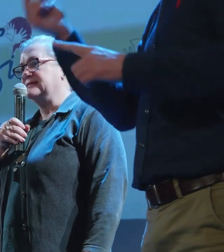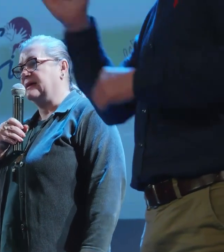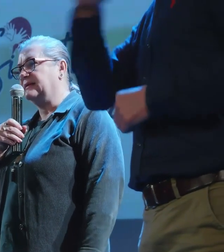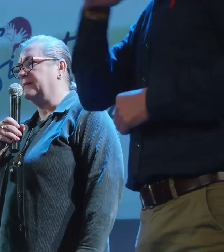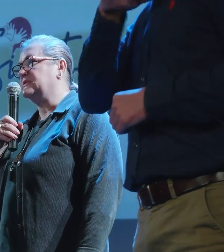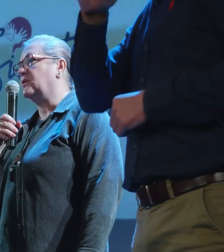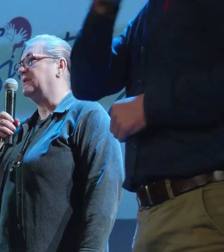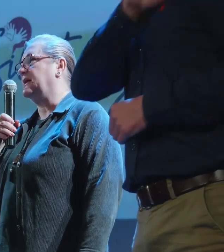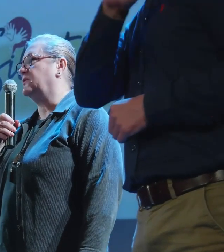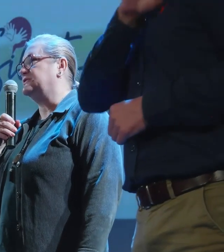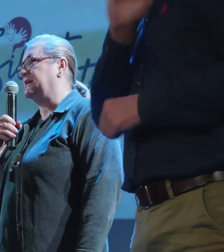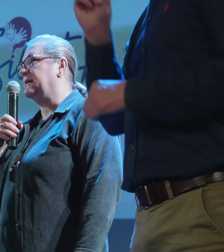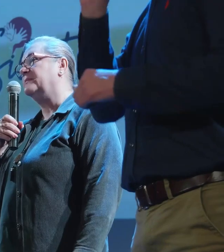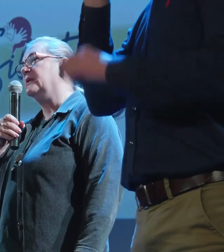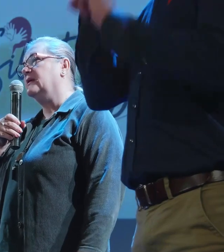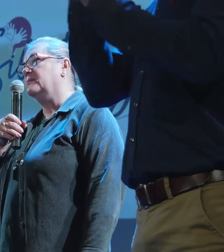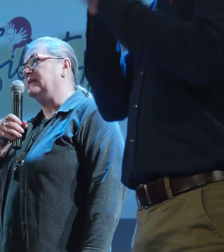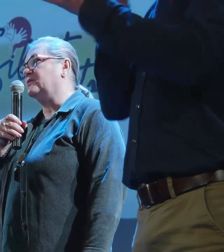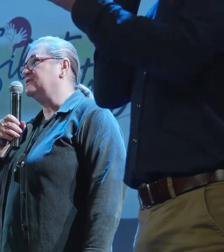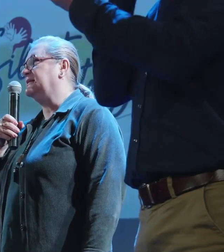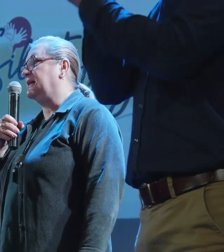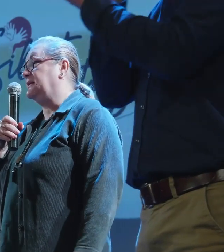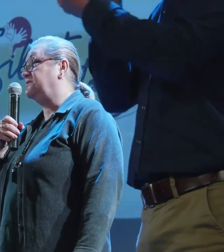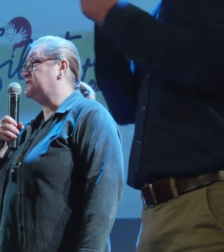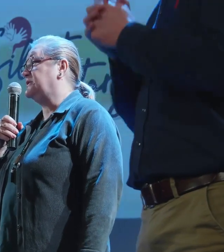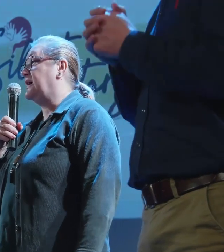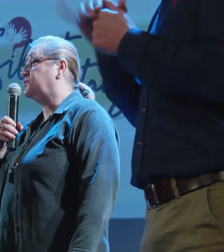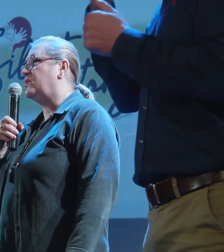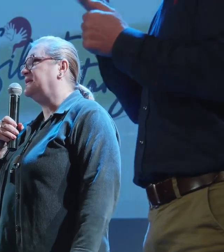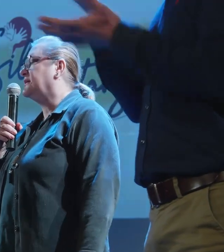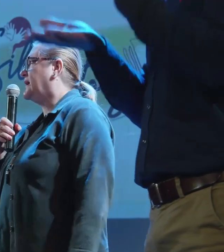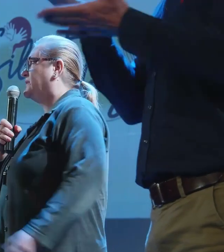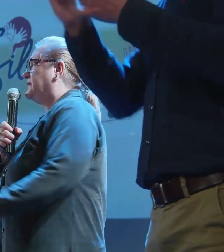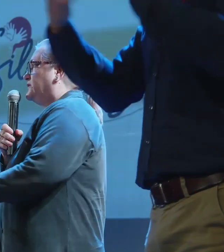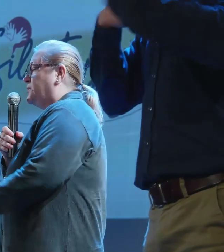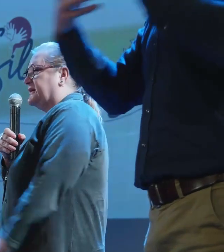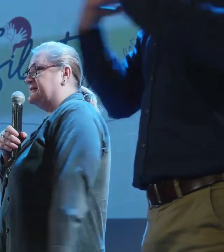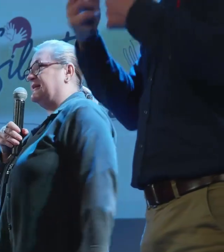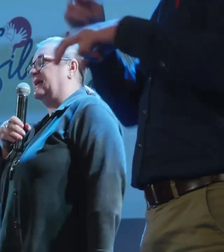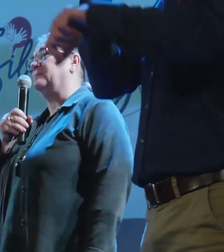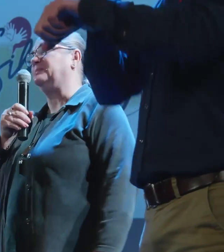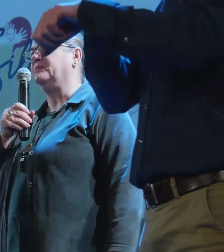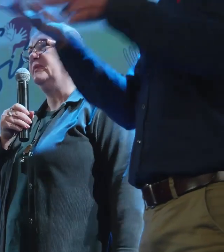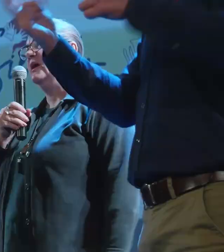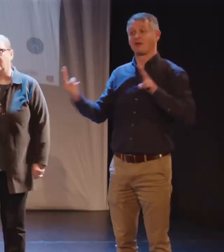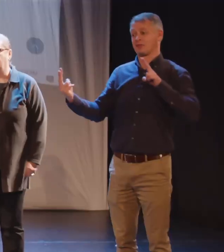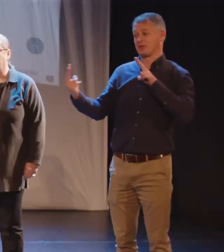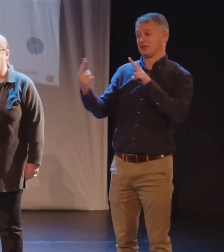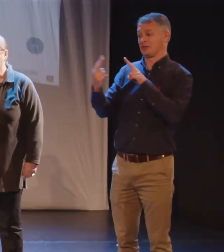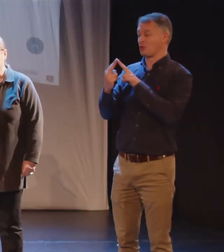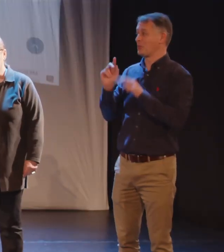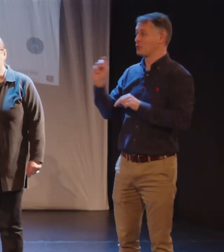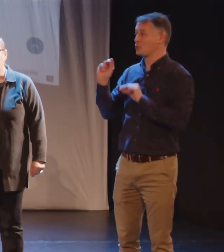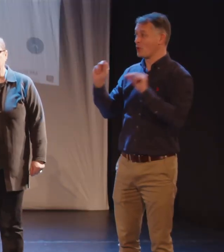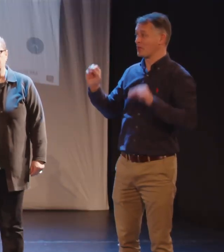un masterat de psihopedagogie, pedagogie alternativă și teatru, în momentul în care am întâlnit-o pe Cristina.